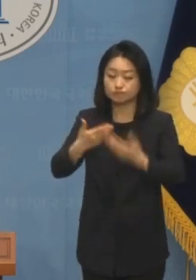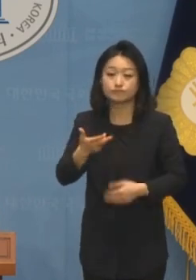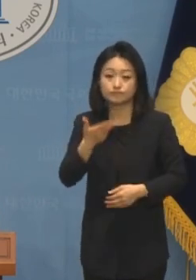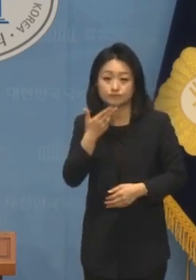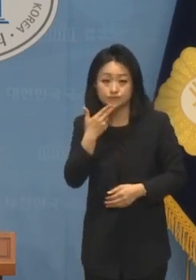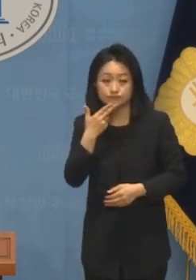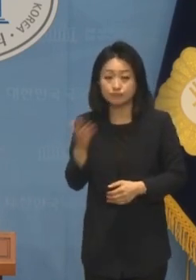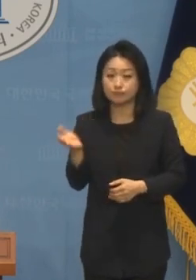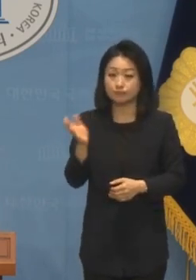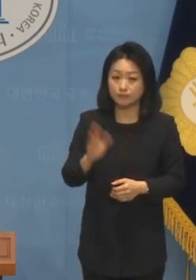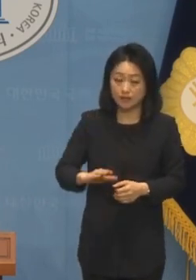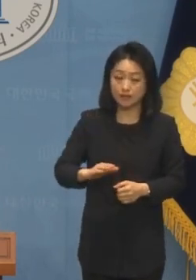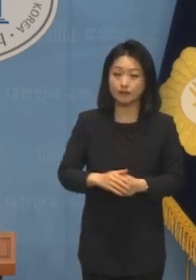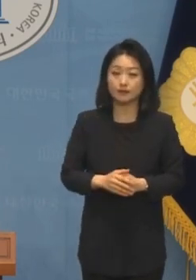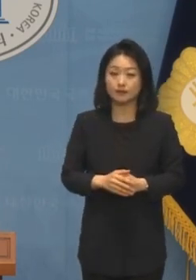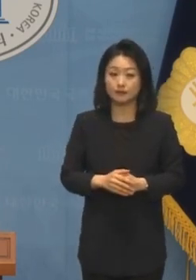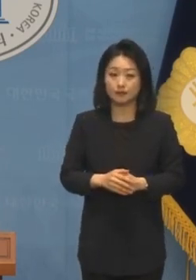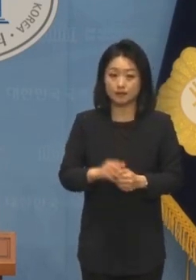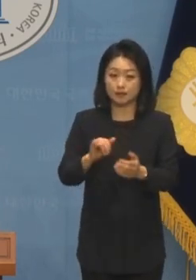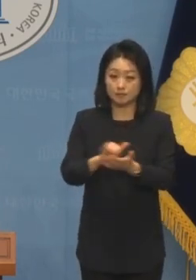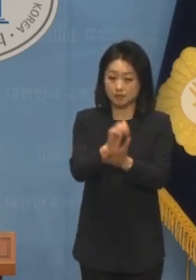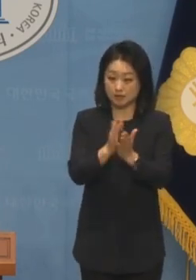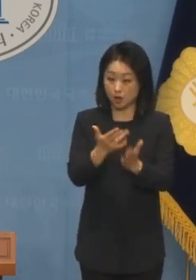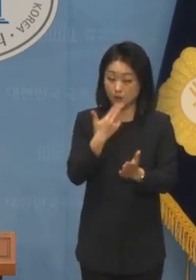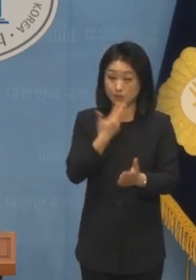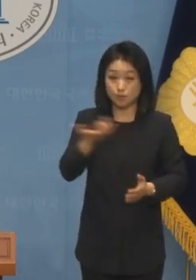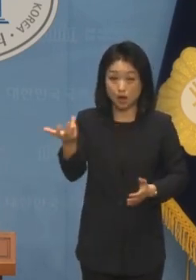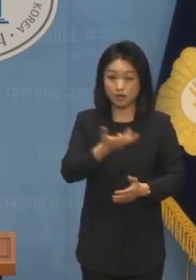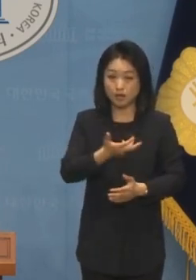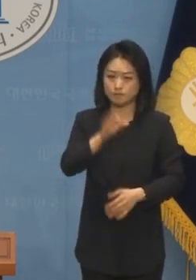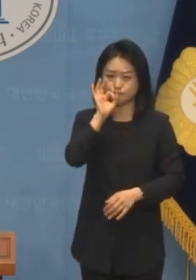상황에서 천부당, 만부당한 소리입니다.